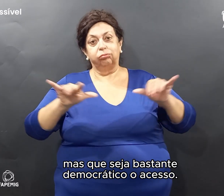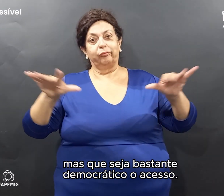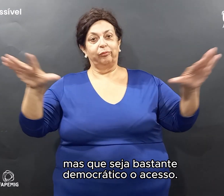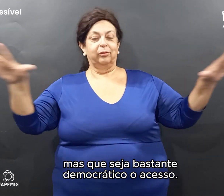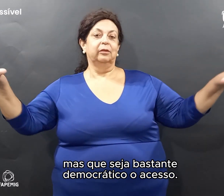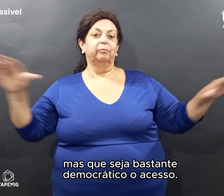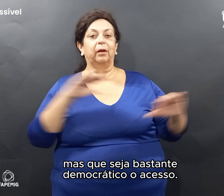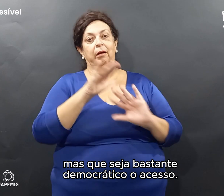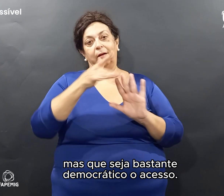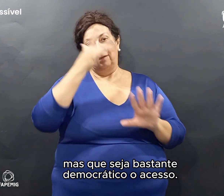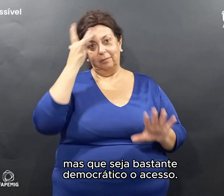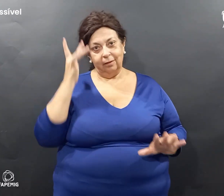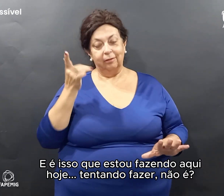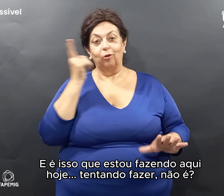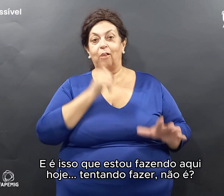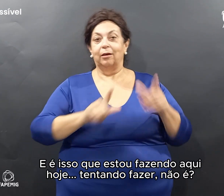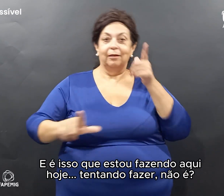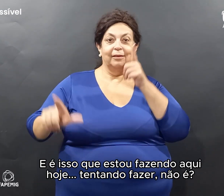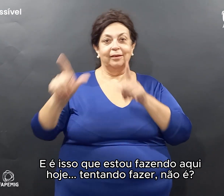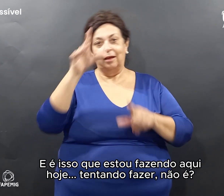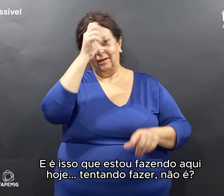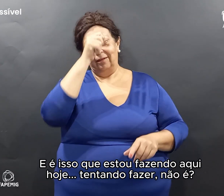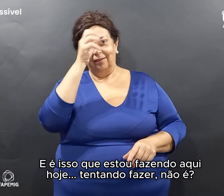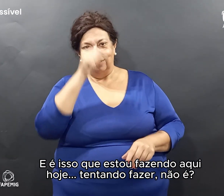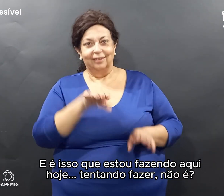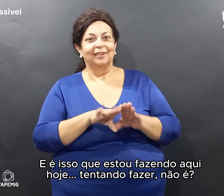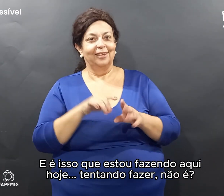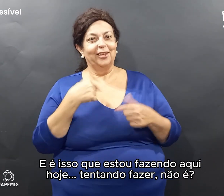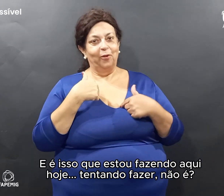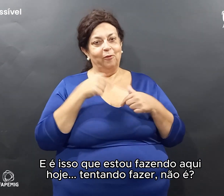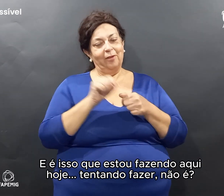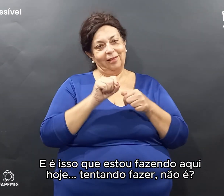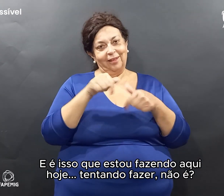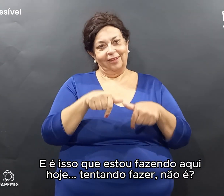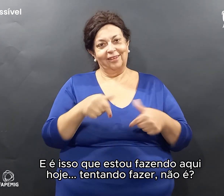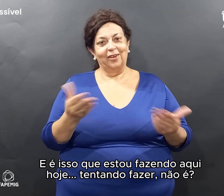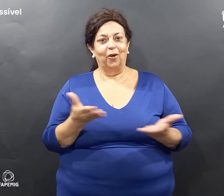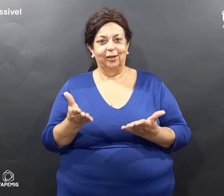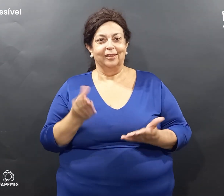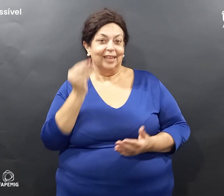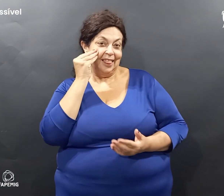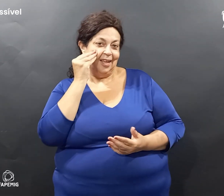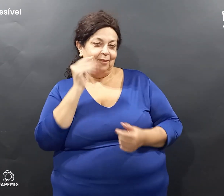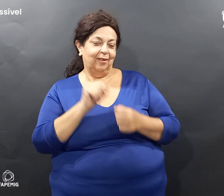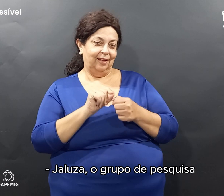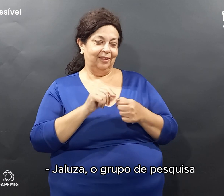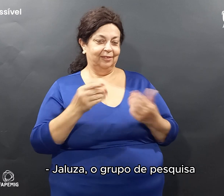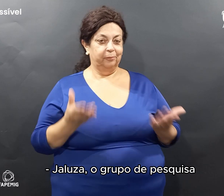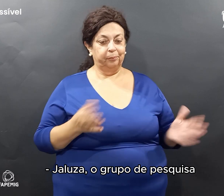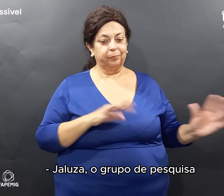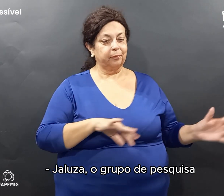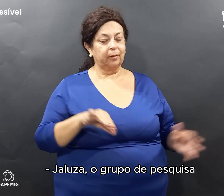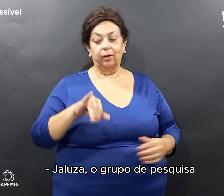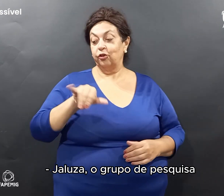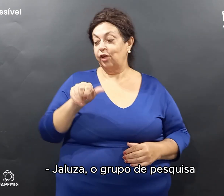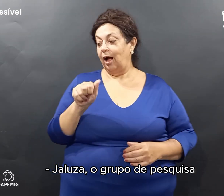democrático, o acesso. E é isso que eu estou fazendo aqui hoje, tentando fazer, né? Jalusa, o Grupo de